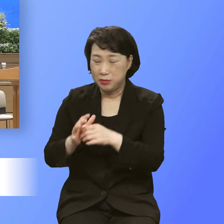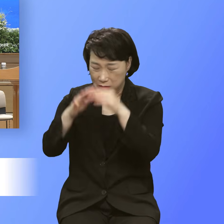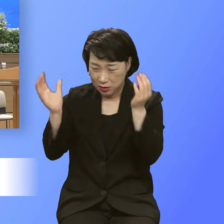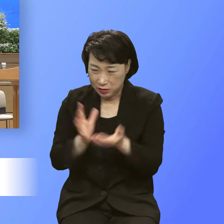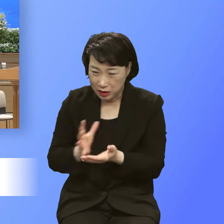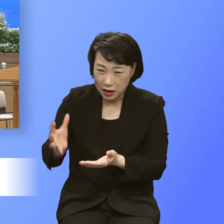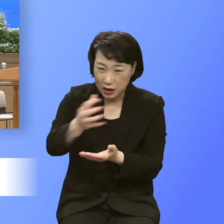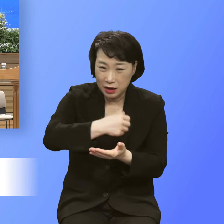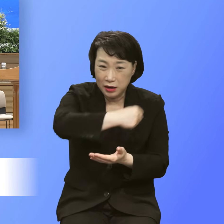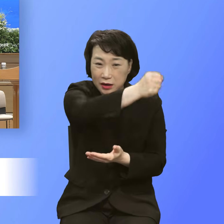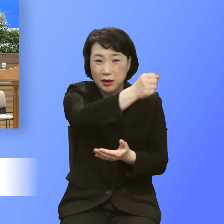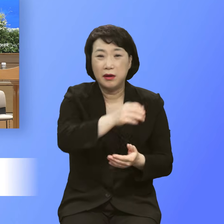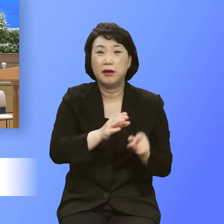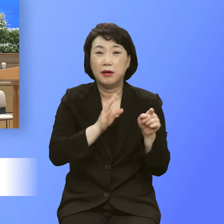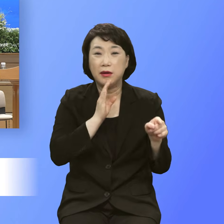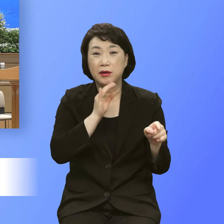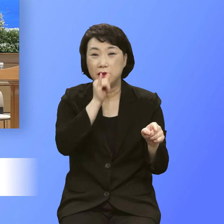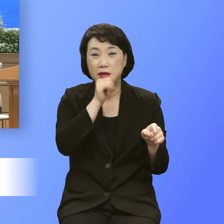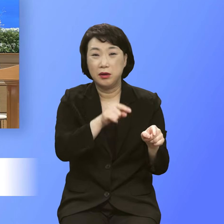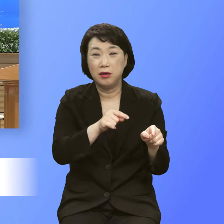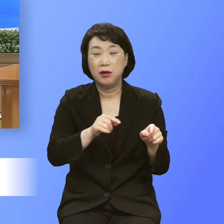창고를 채우잖아요.